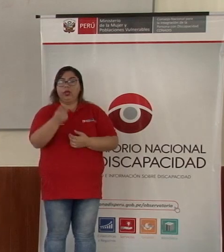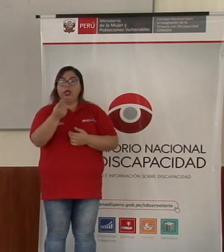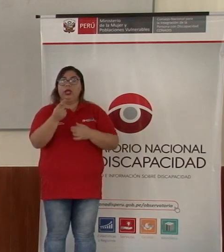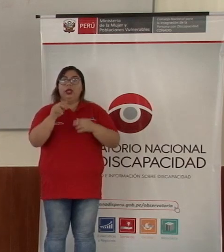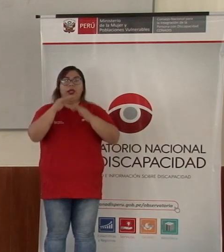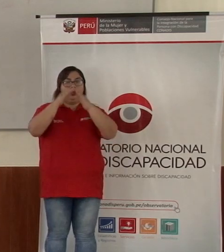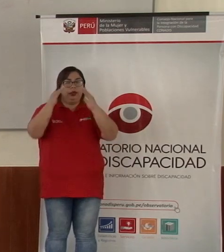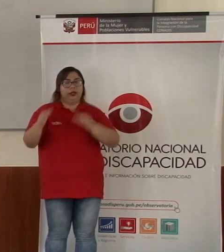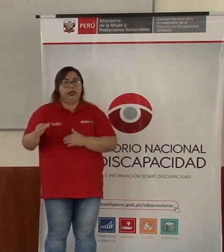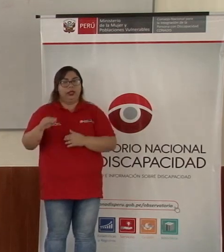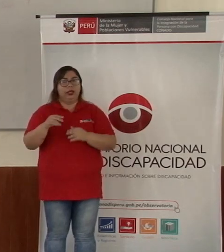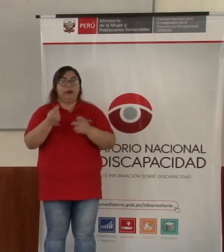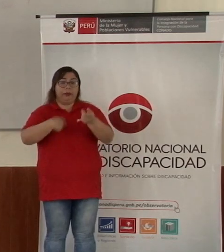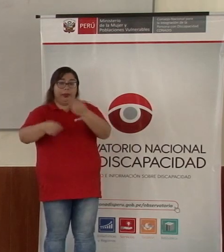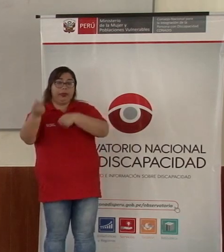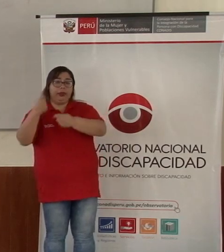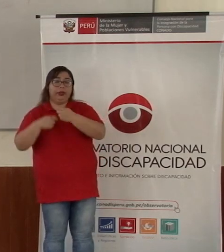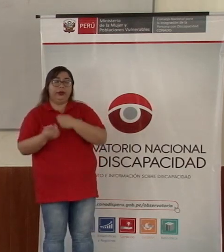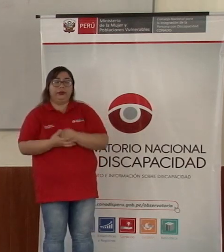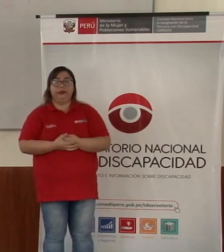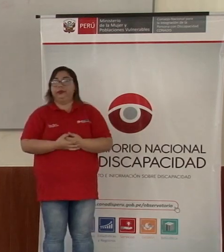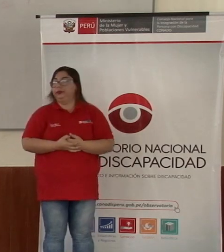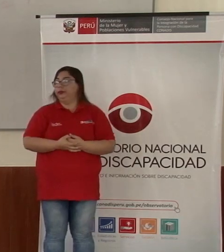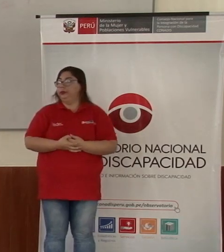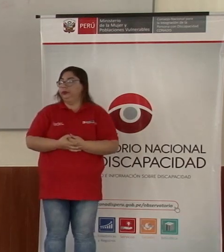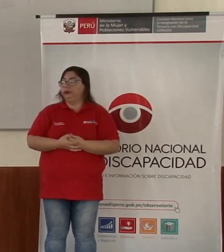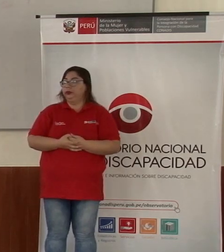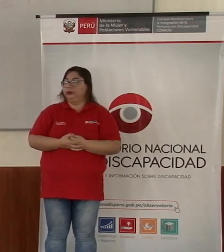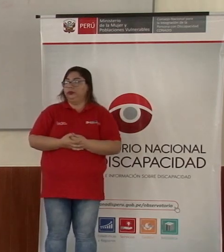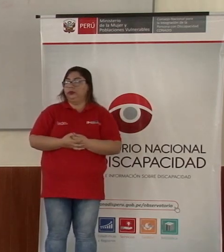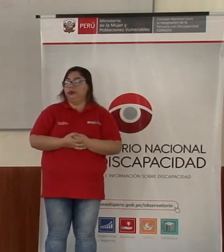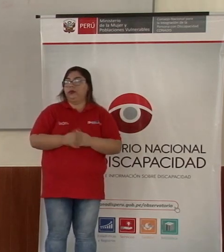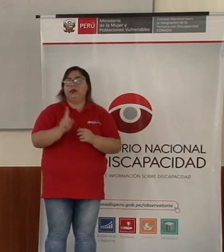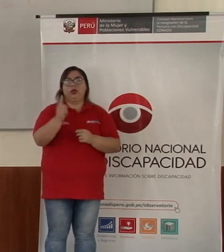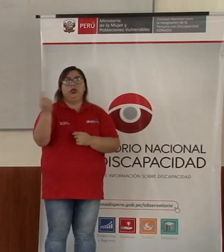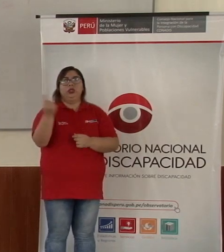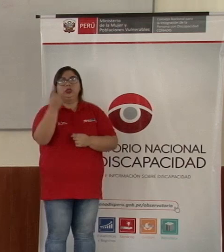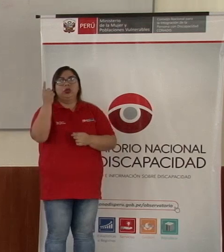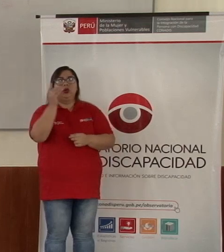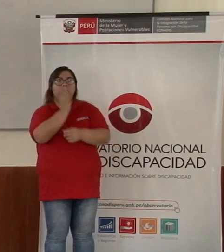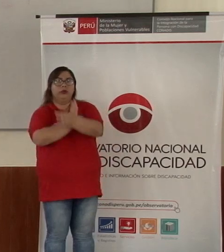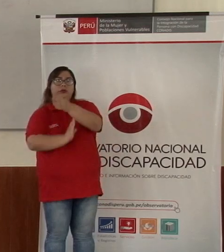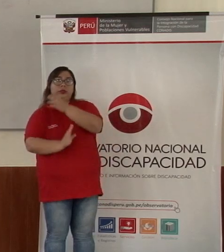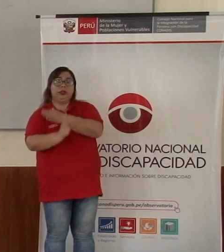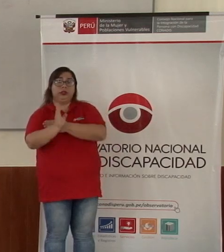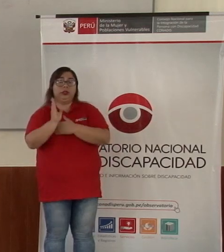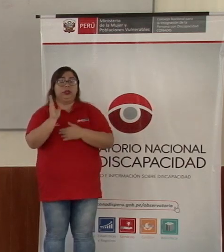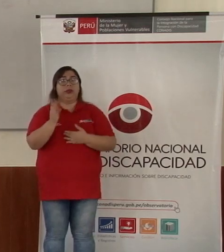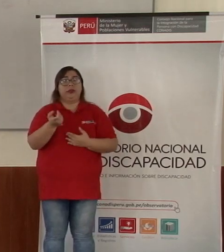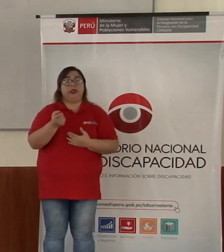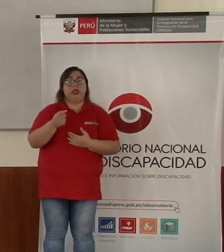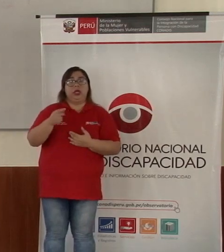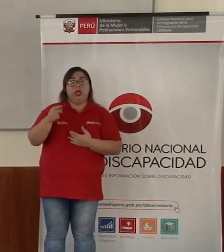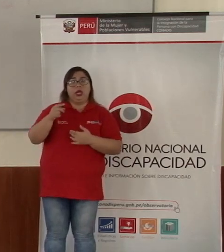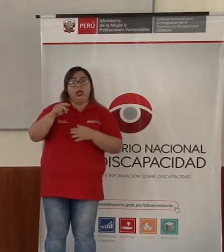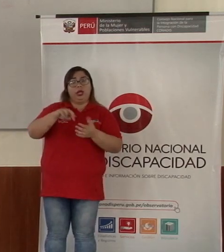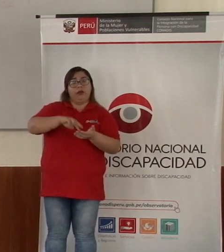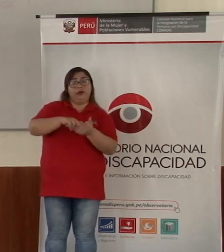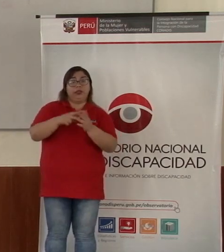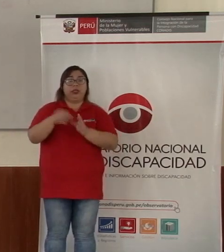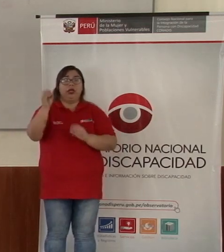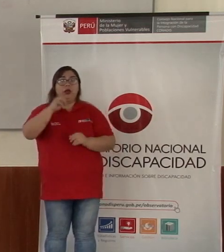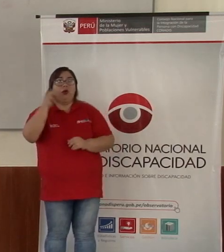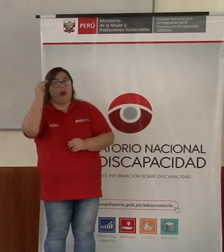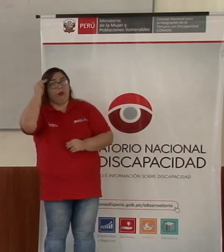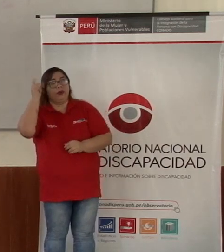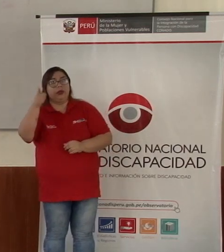heredar, vender, ¿no? Y bastaba con que tengas una discapacidad física o mental y simplemente estabas